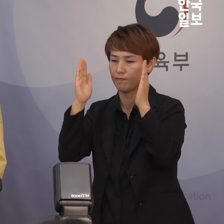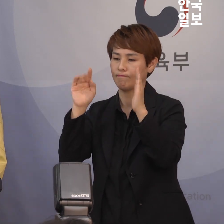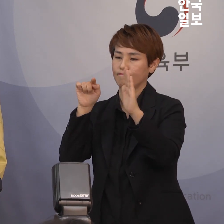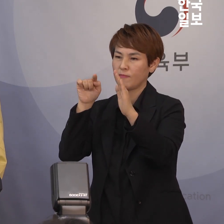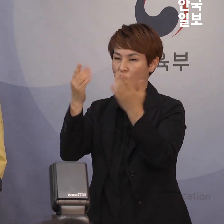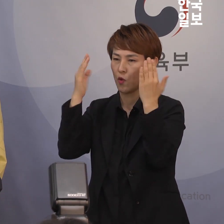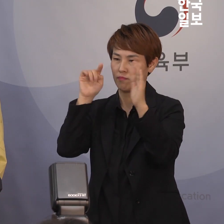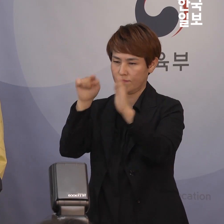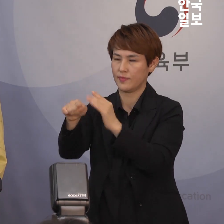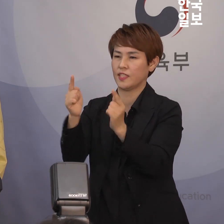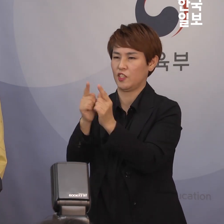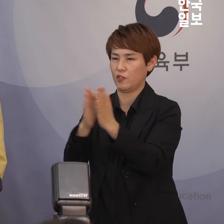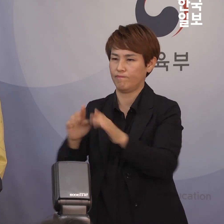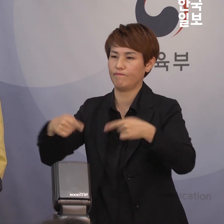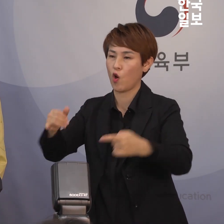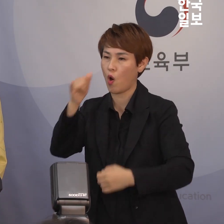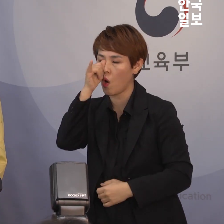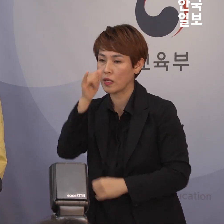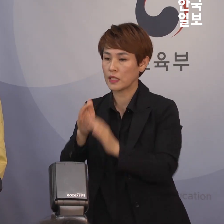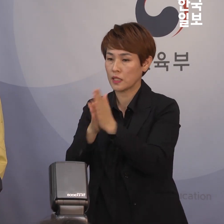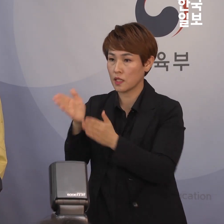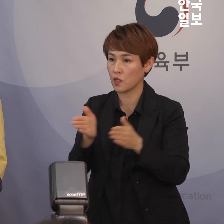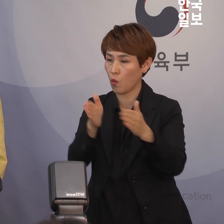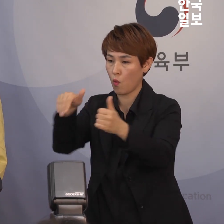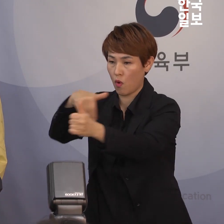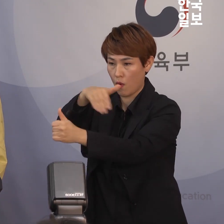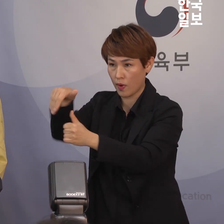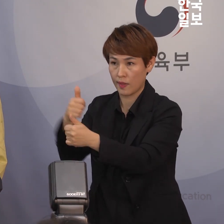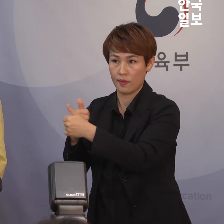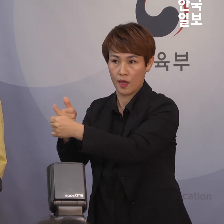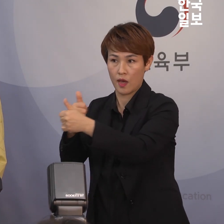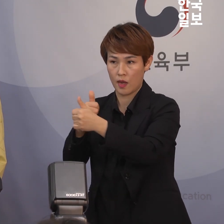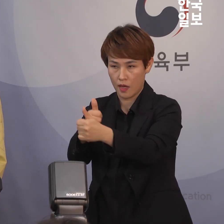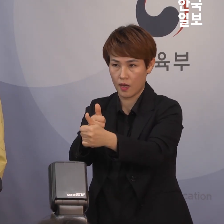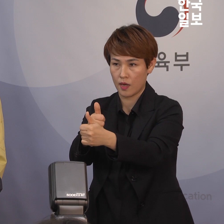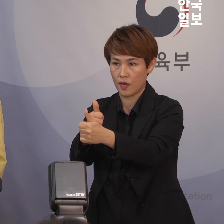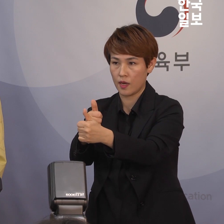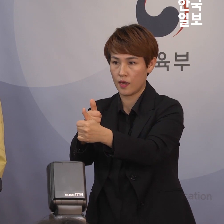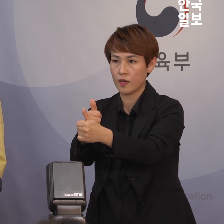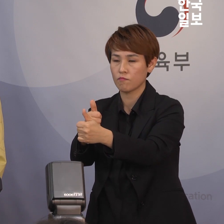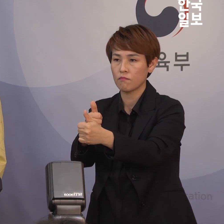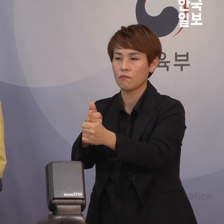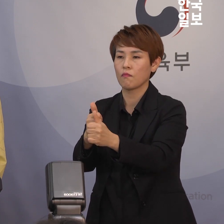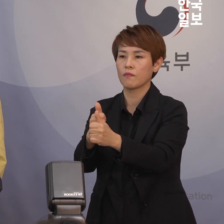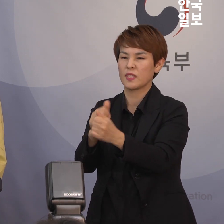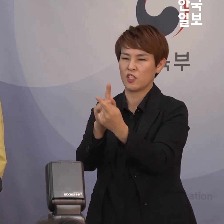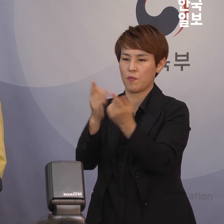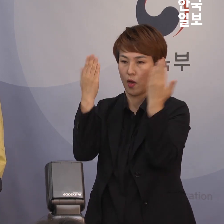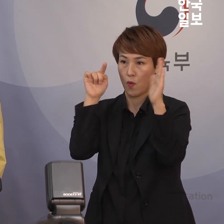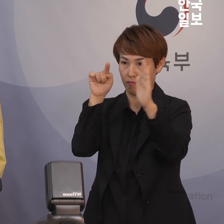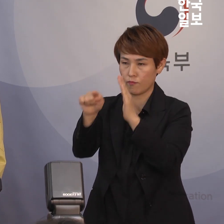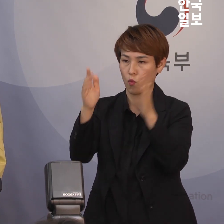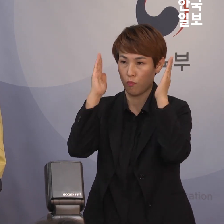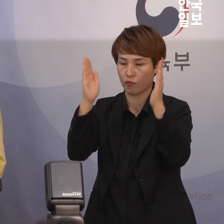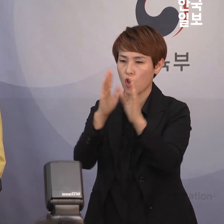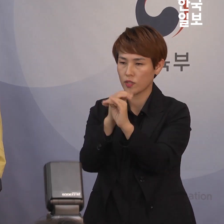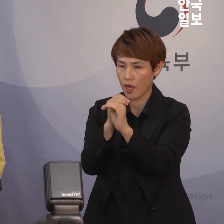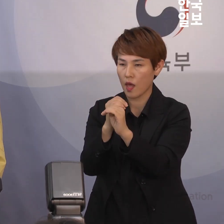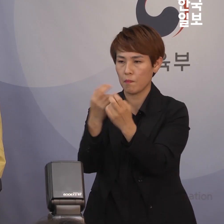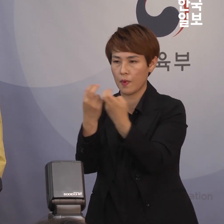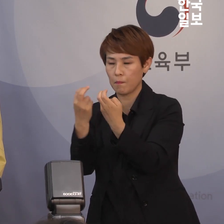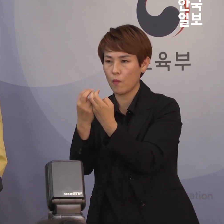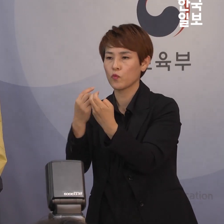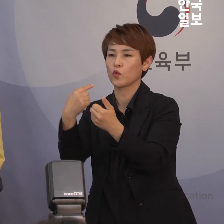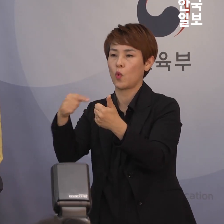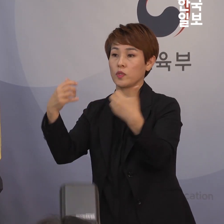일정을 준용하되 시도 및 학교 여건 등을 종합적으로 고려하여 등교 수업 일정과 방법을